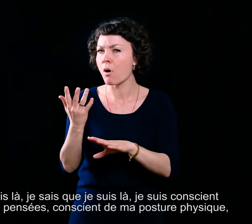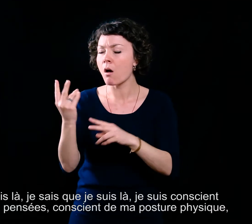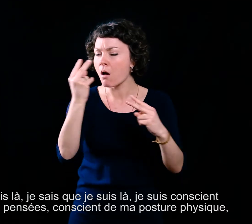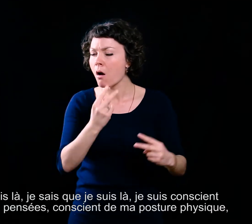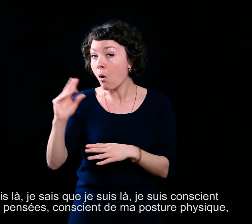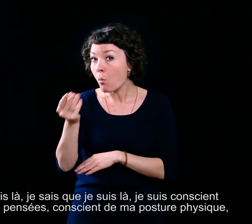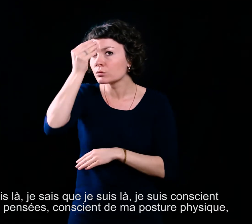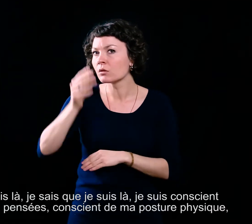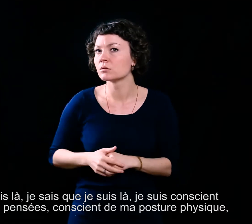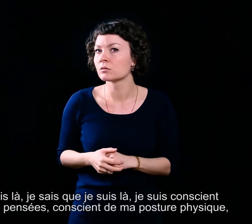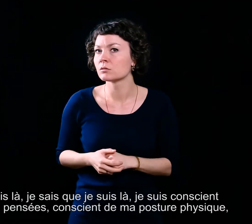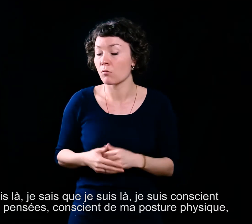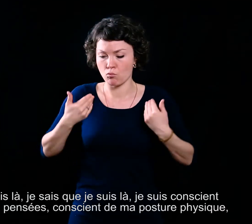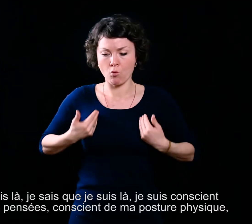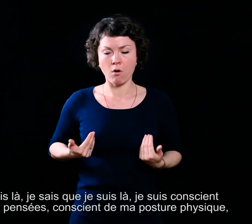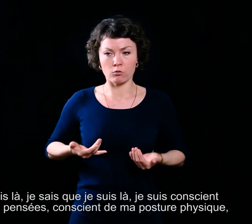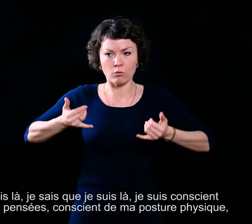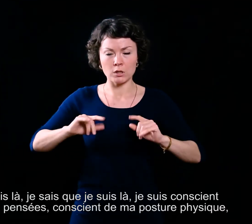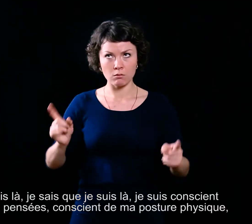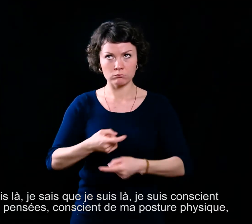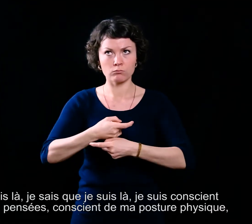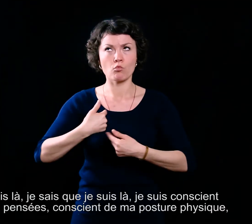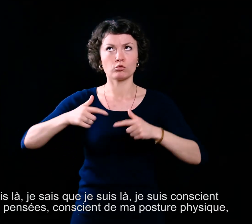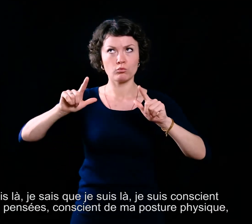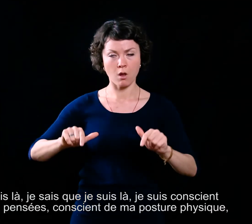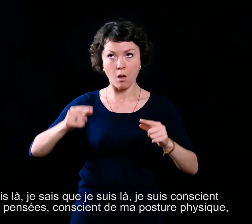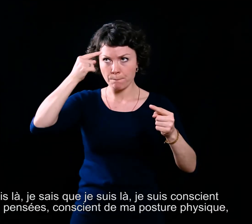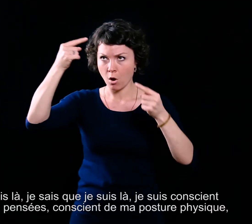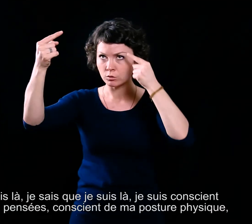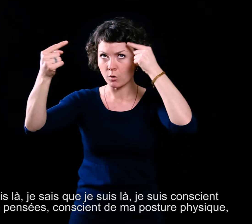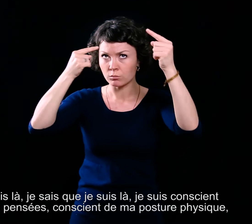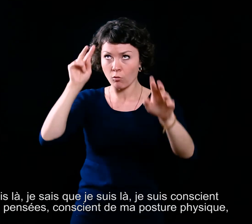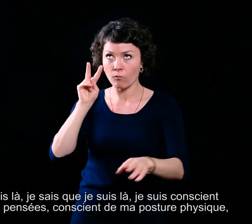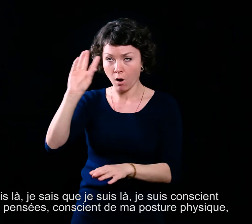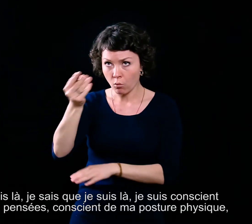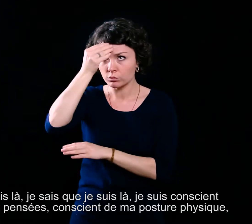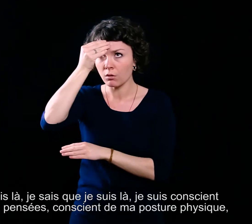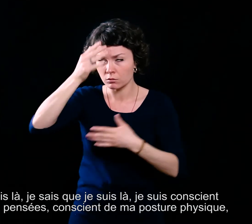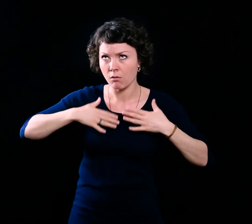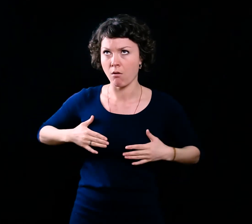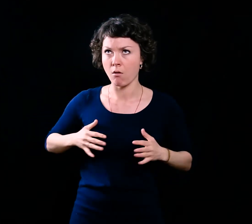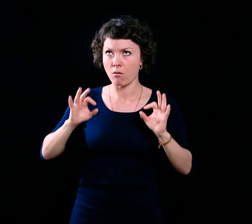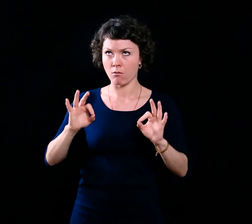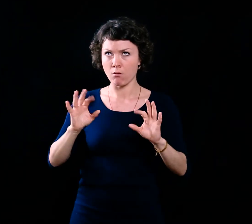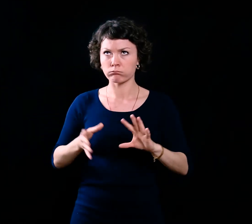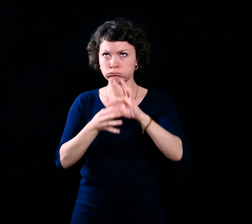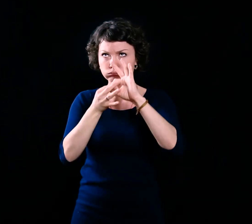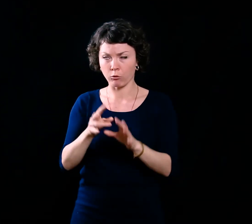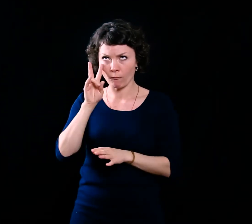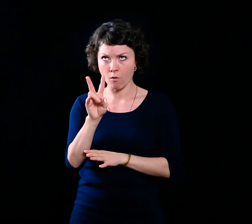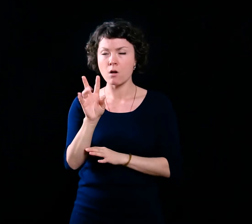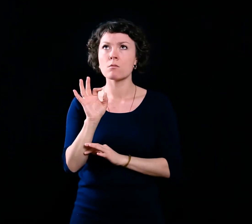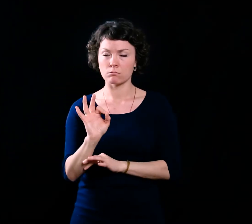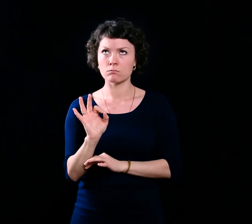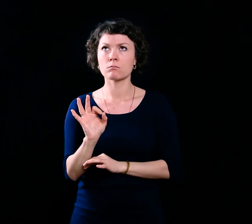suis là, je sais que je suis là, je suis conscient de mes pensées, conscient de ma posture physique. On